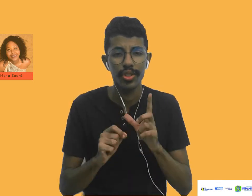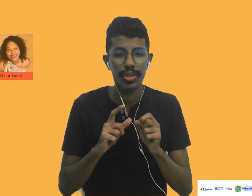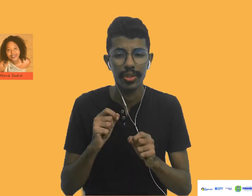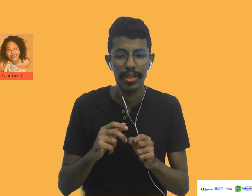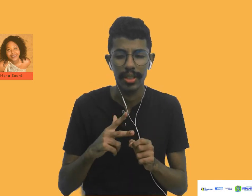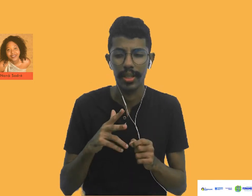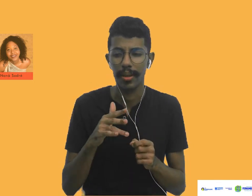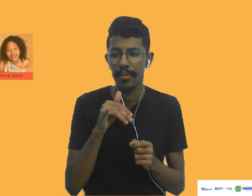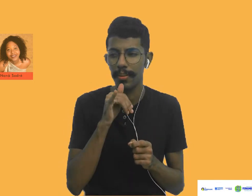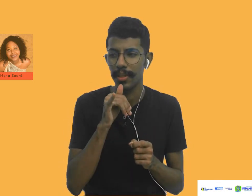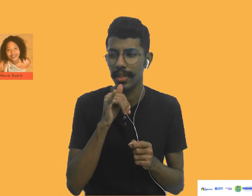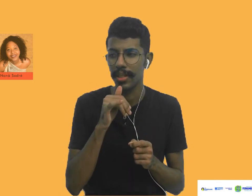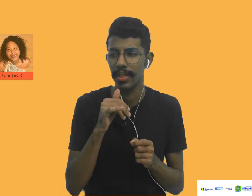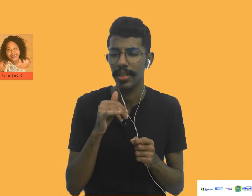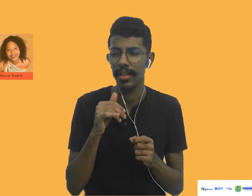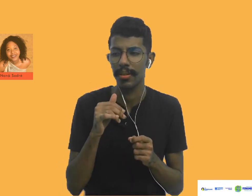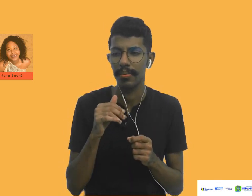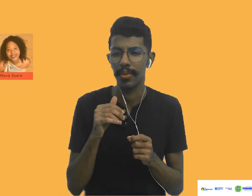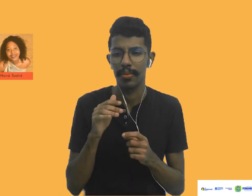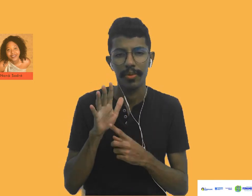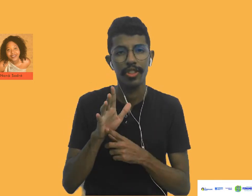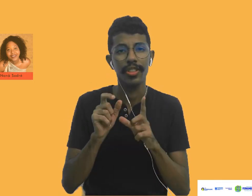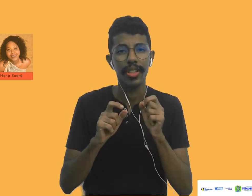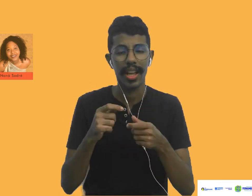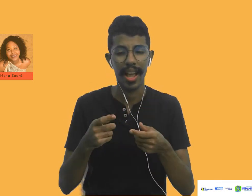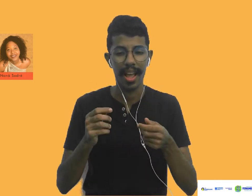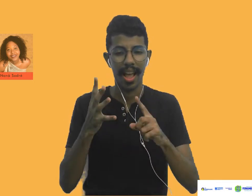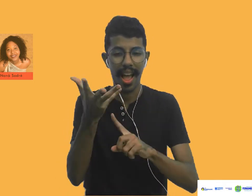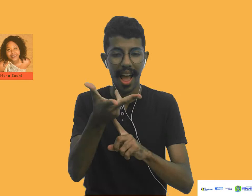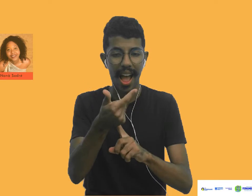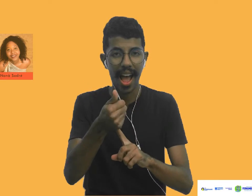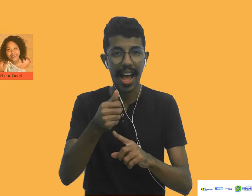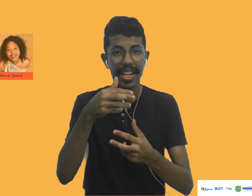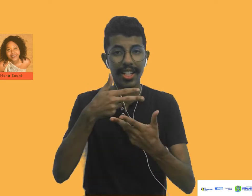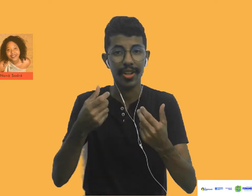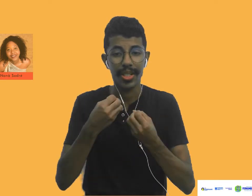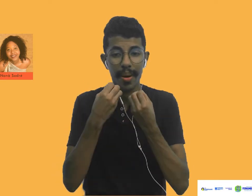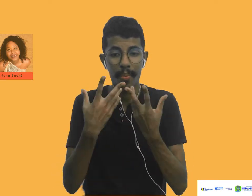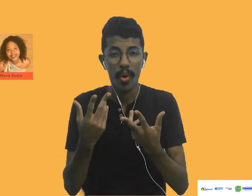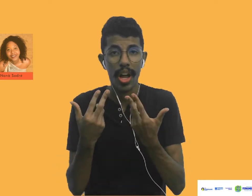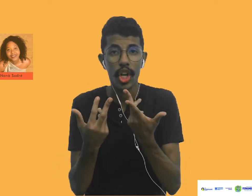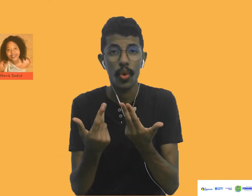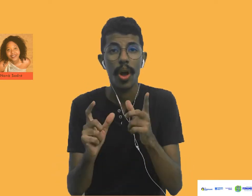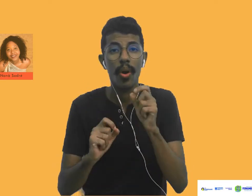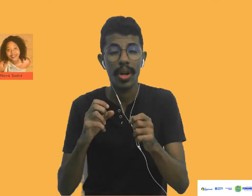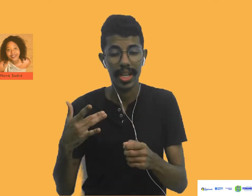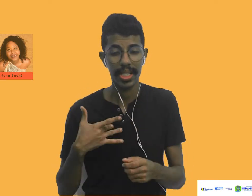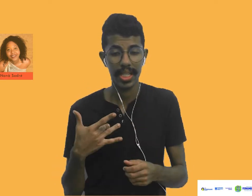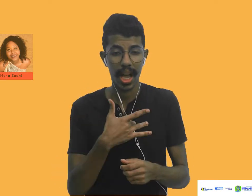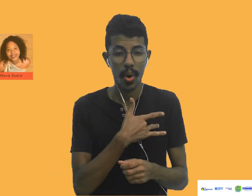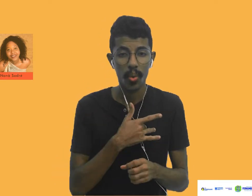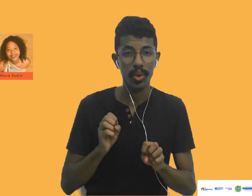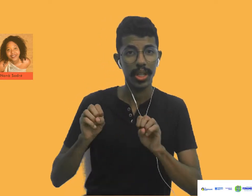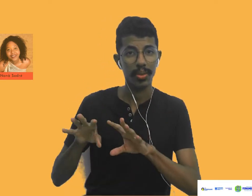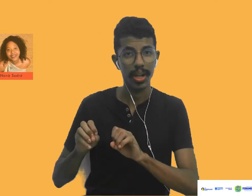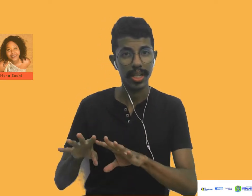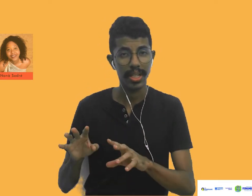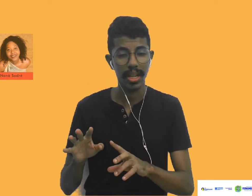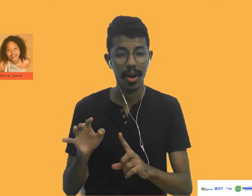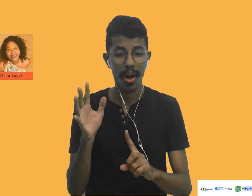eu sempre gosto de frisar, né? Que a arte é um bem, assim, como saúde, educação,